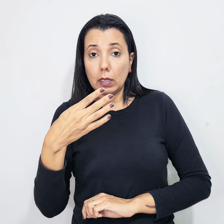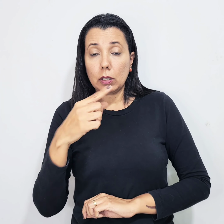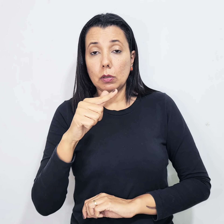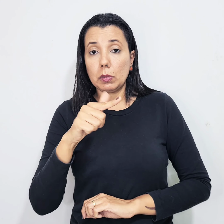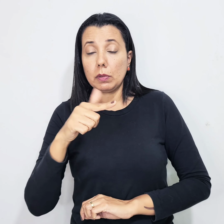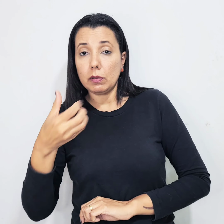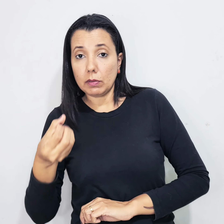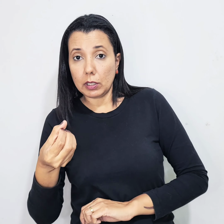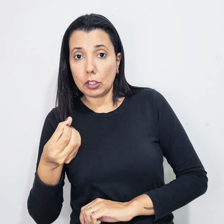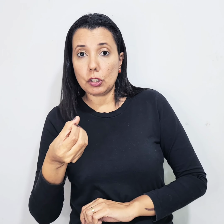934/2020 na íntegra.